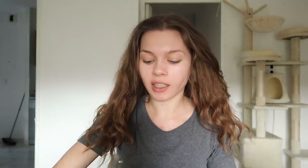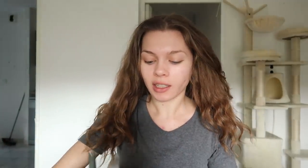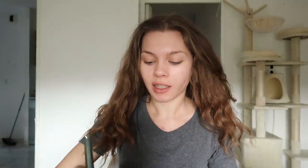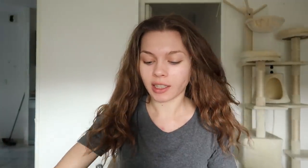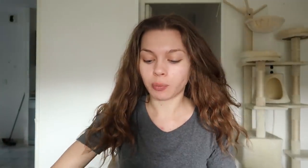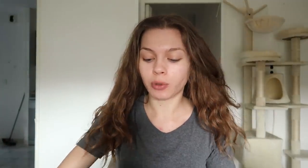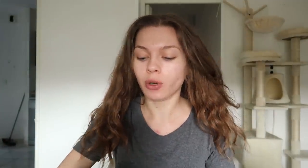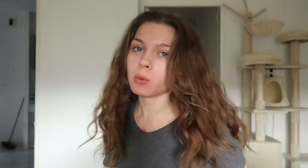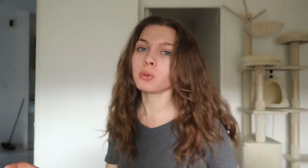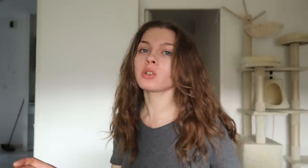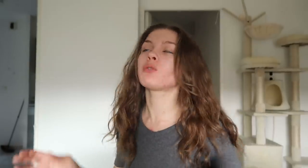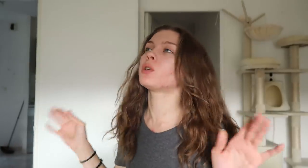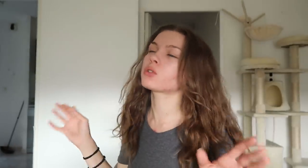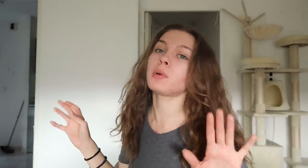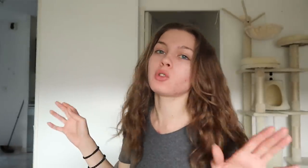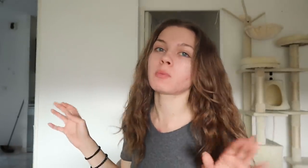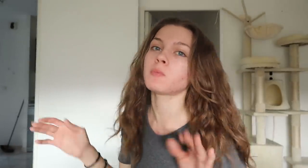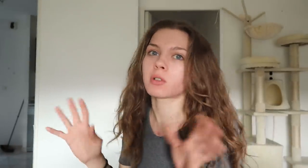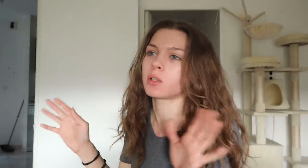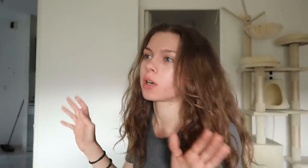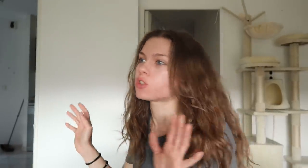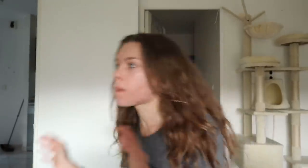gris et qu'il pleut, mon plus gros kiff. Et le summum du summum, c'est quand il y a de l'orage.